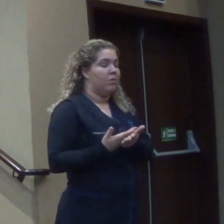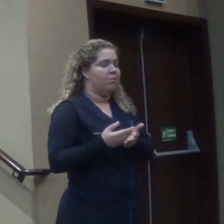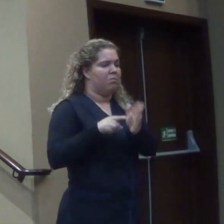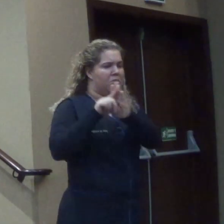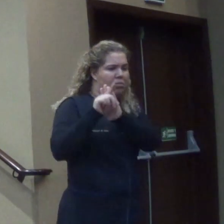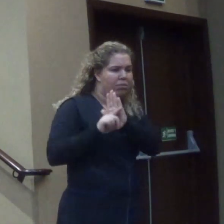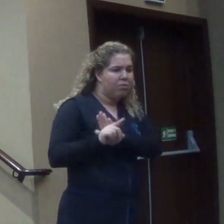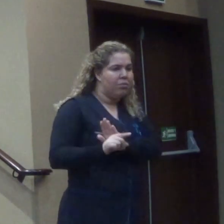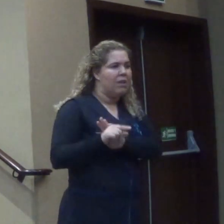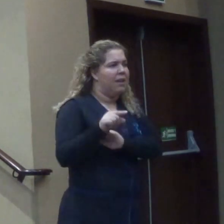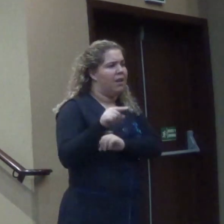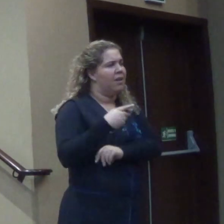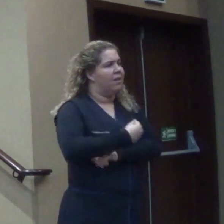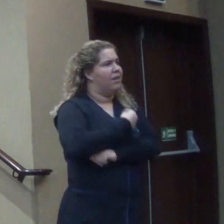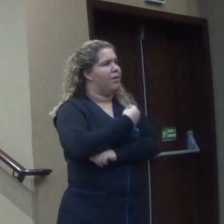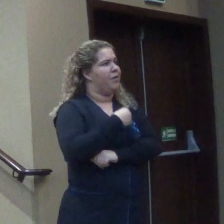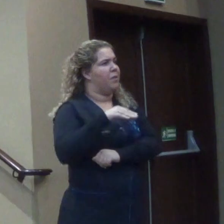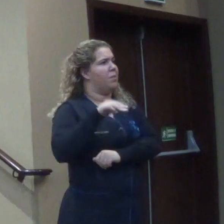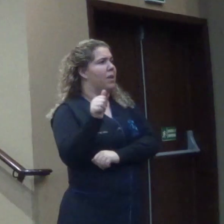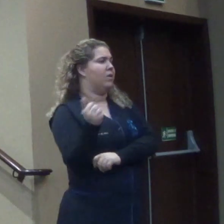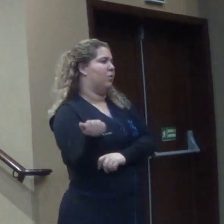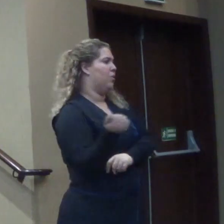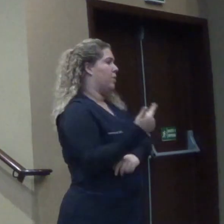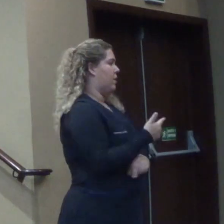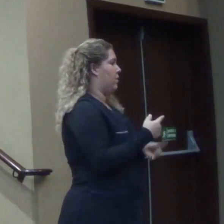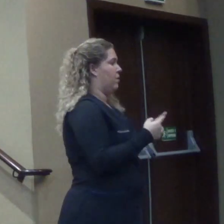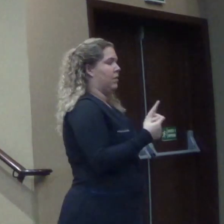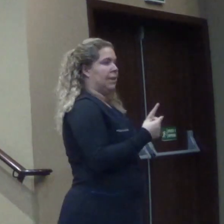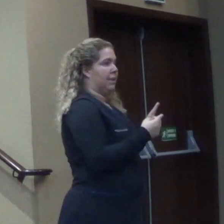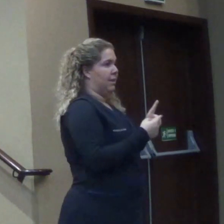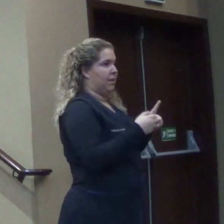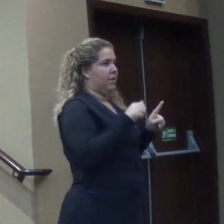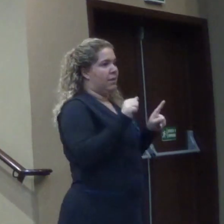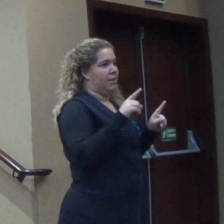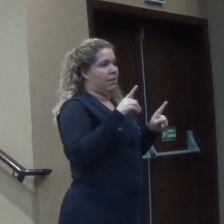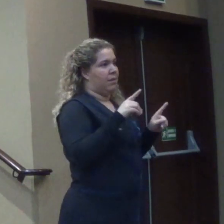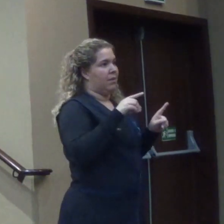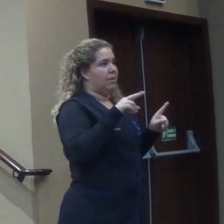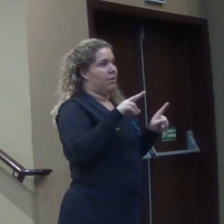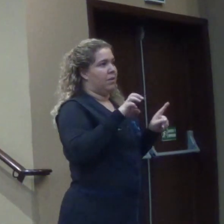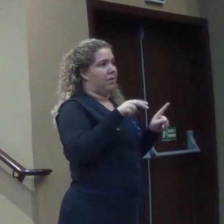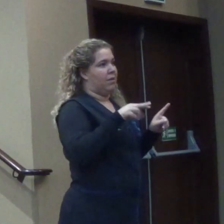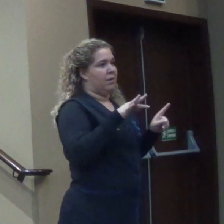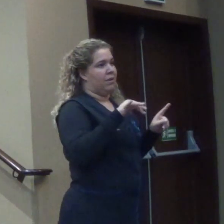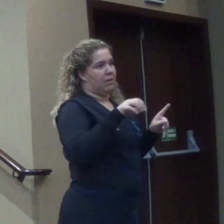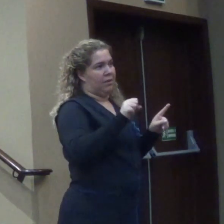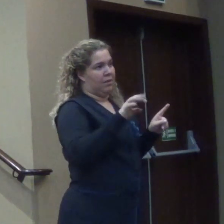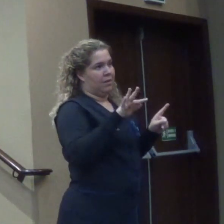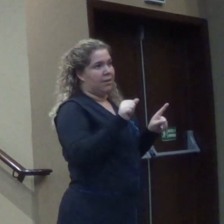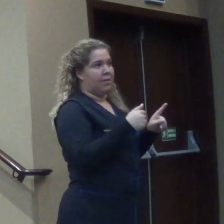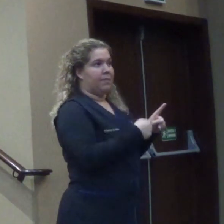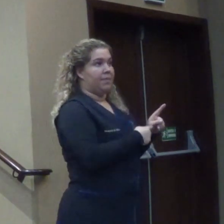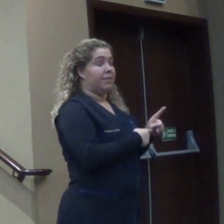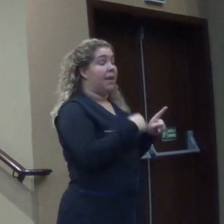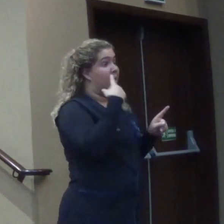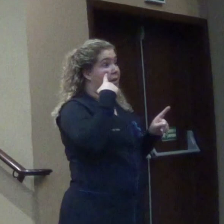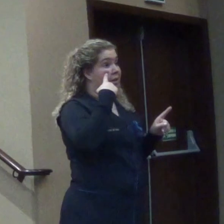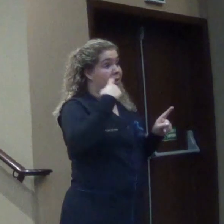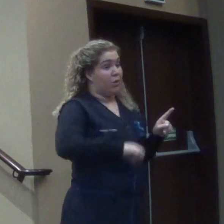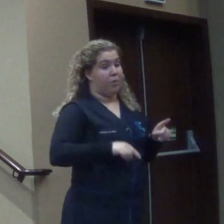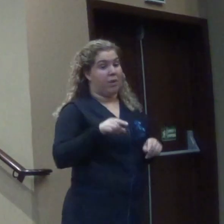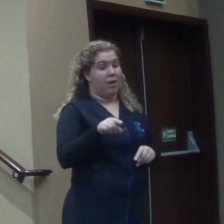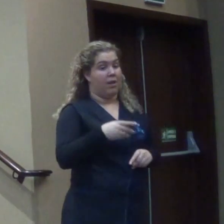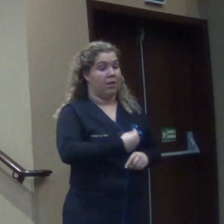adventistas daquela região viviam mais do que os não adventistas. E eles descobriram que eles viviam de 10 a 12 anos mais. Aí o governo